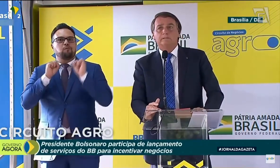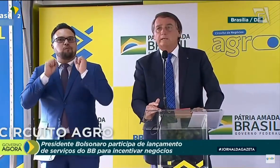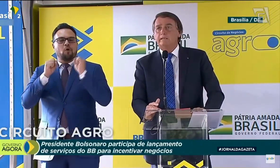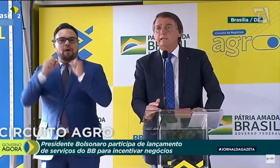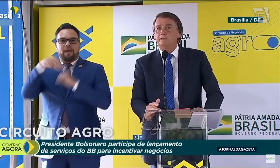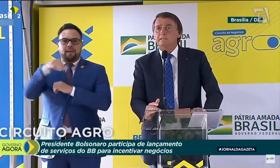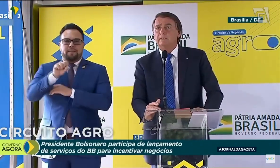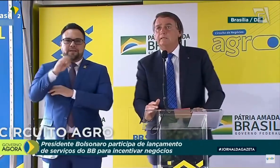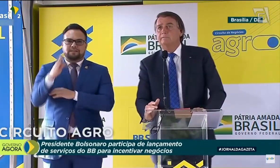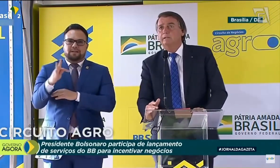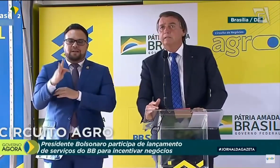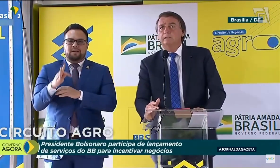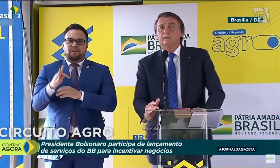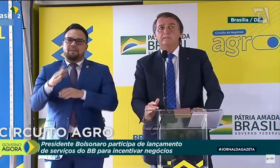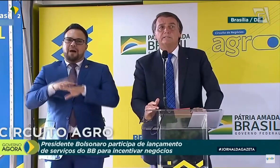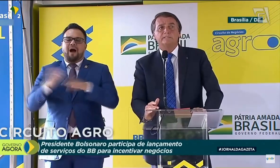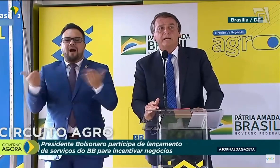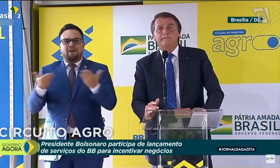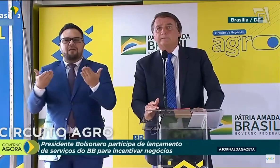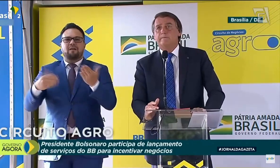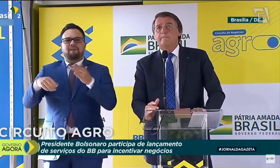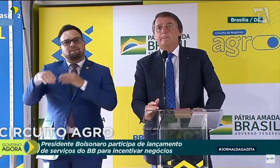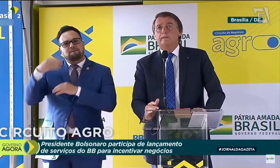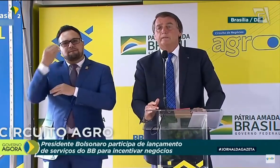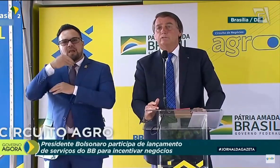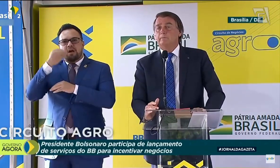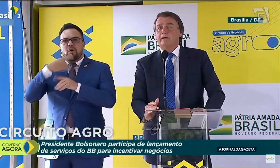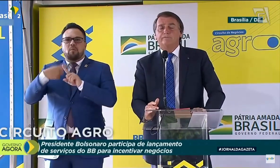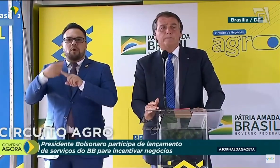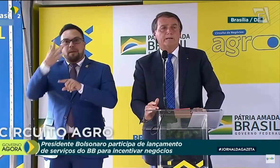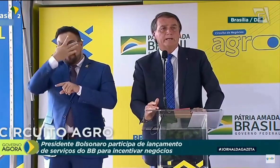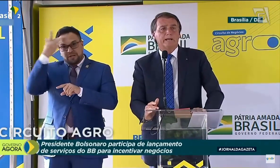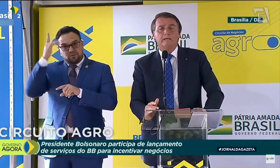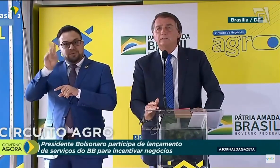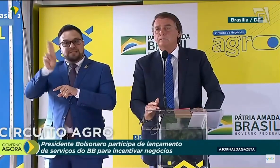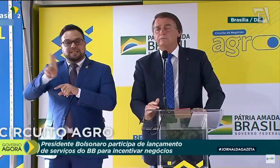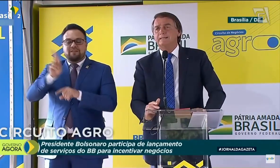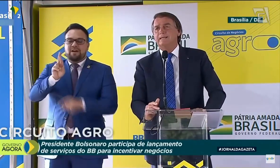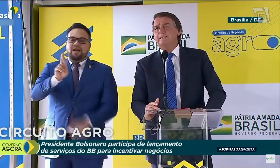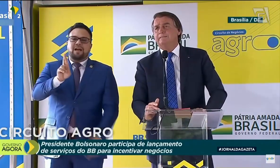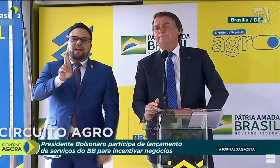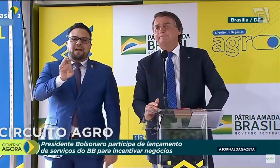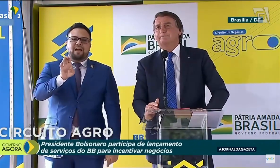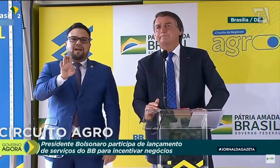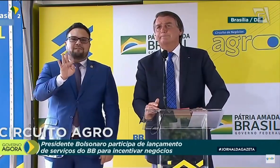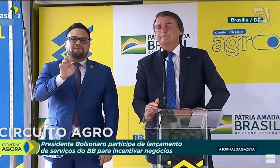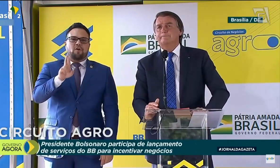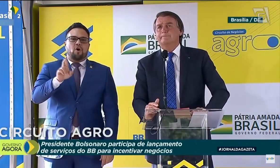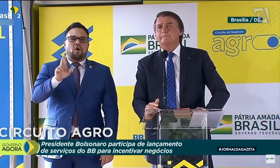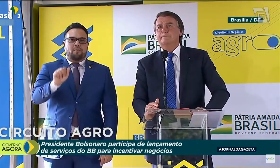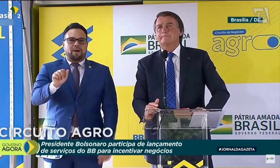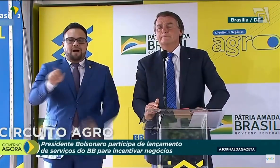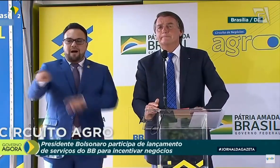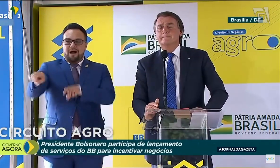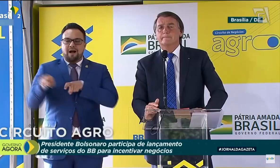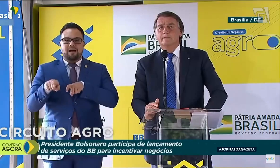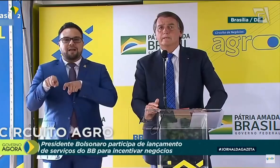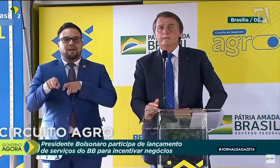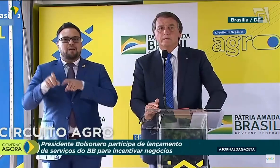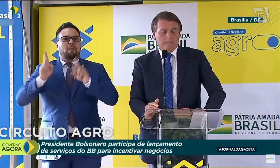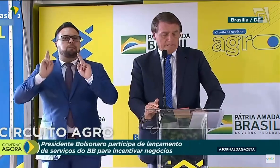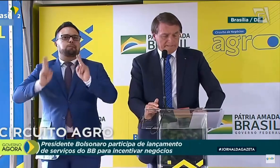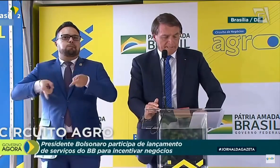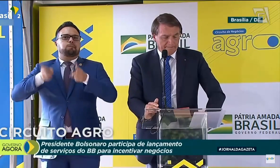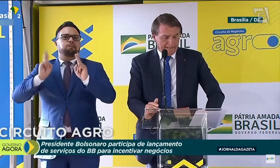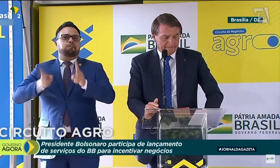uso daqueles que estavam numa reforma agrária que nunca saiu Ele também